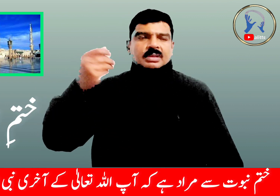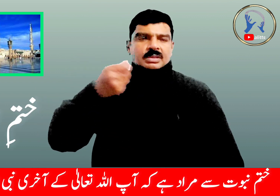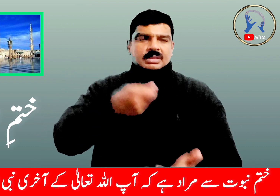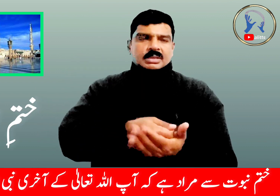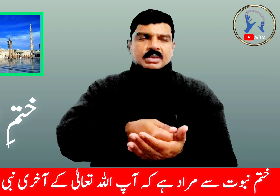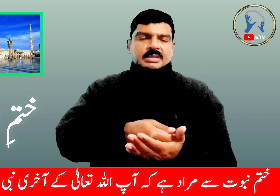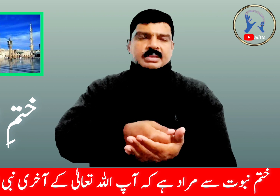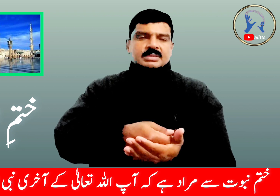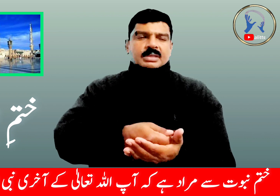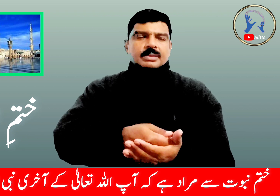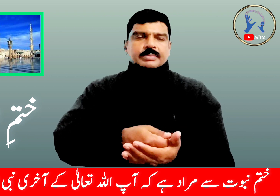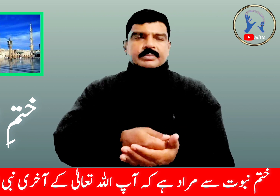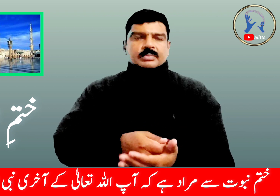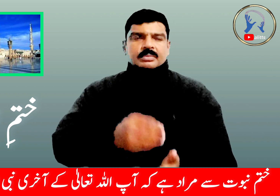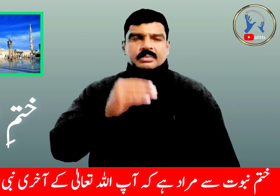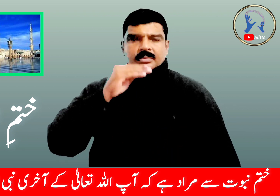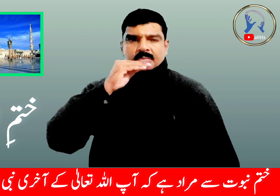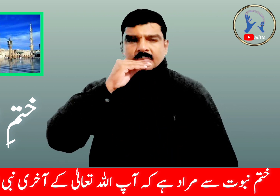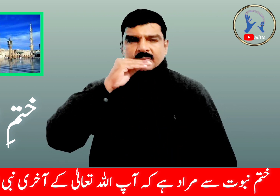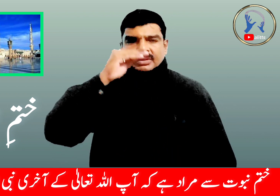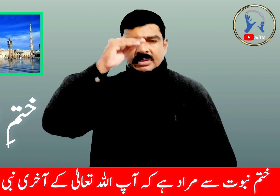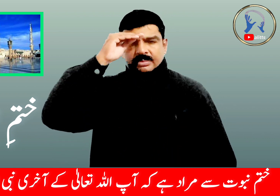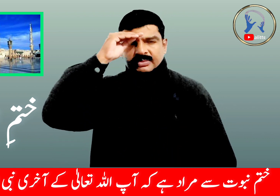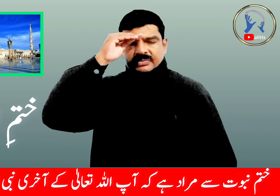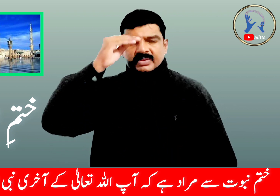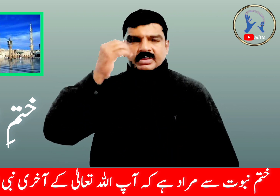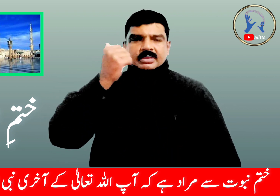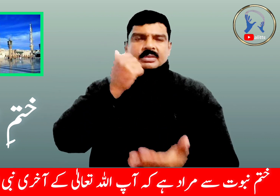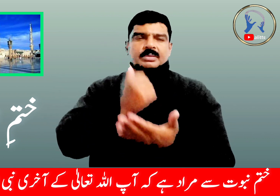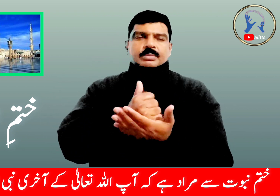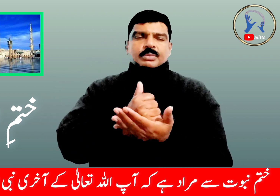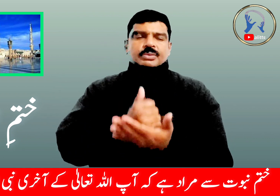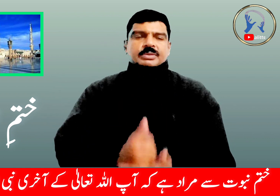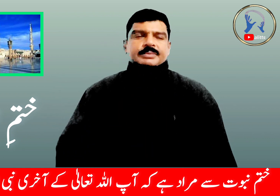نبوت، آخری کا سائن، نبوت مہر۔